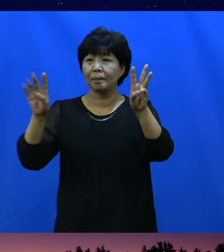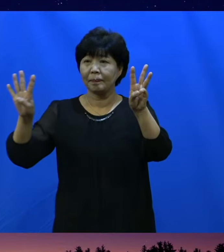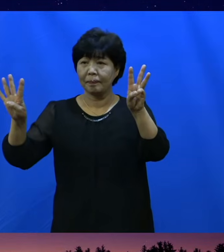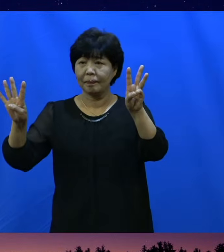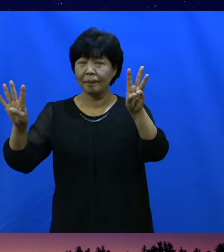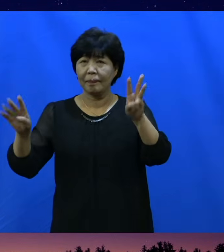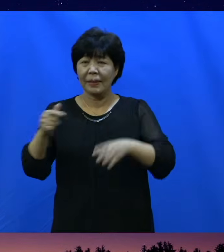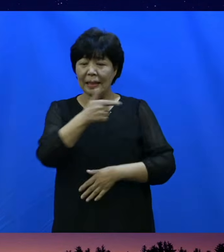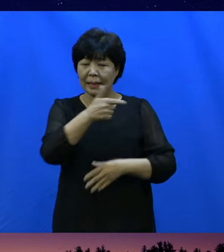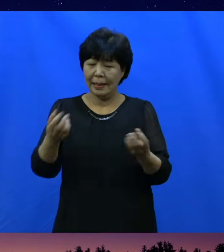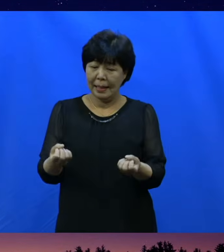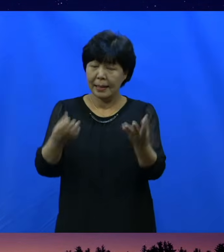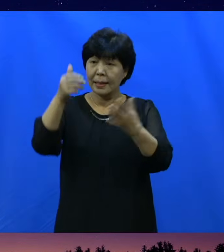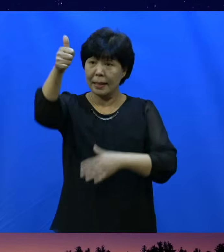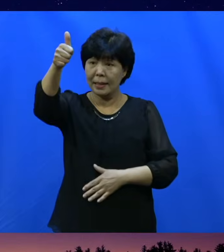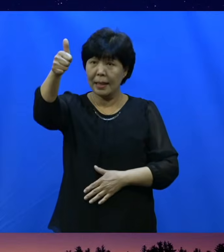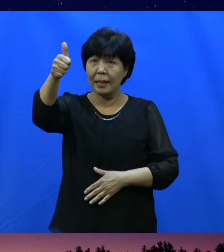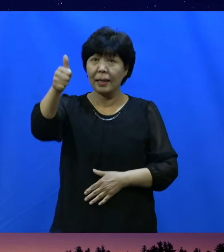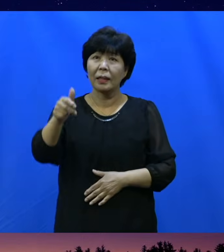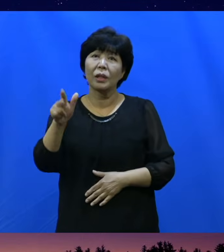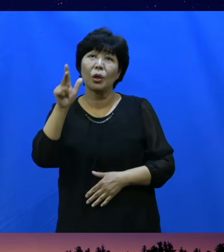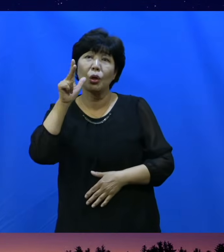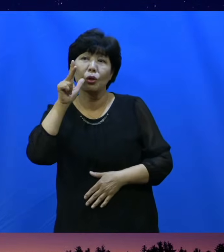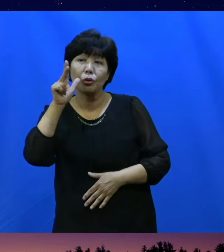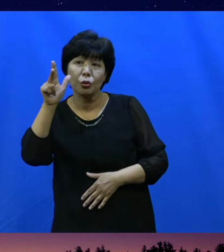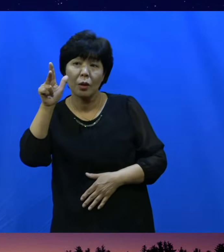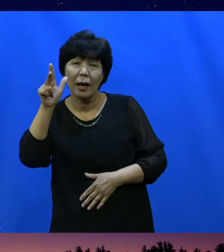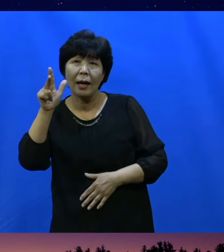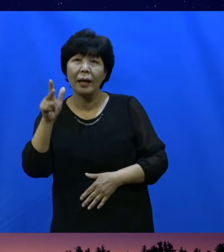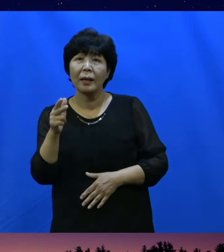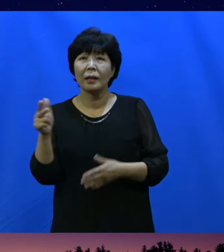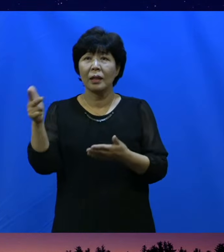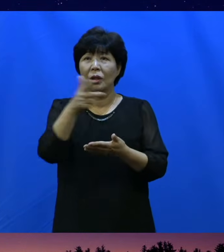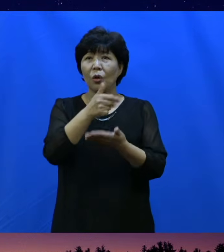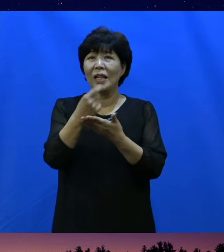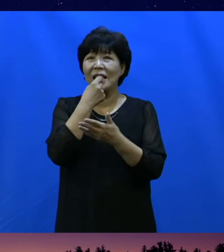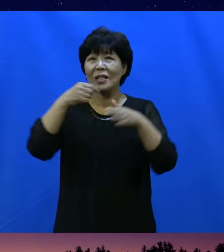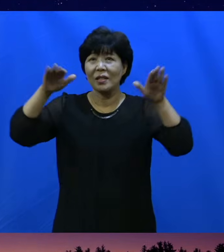대제사장 여호수아는 여호와의 천사 앞에 섰고